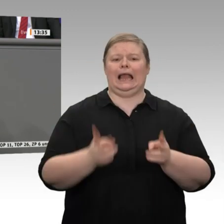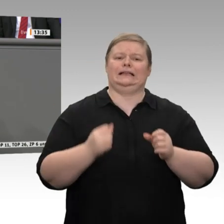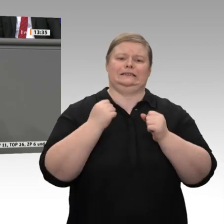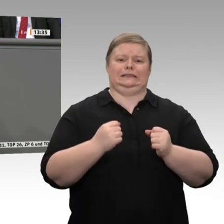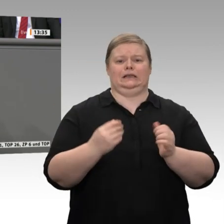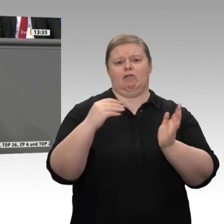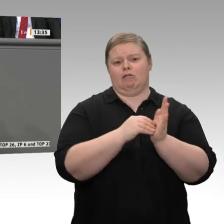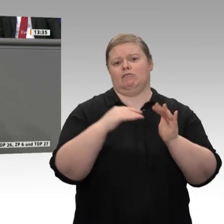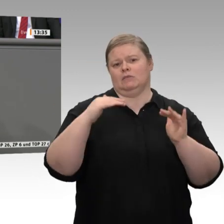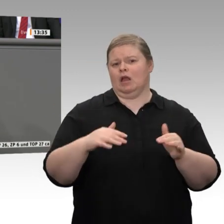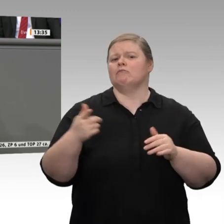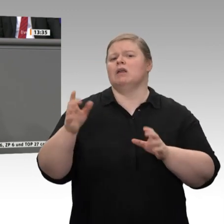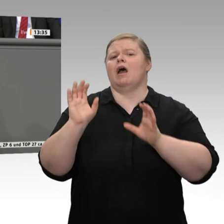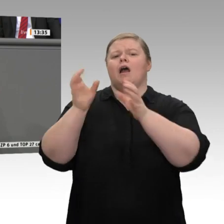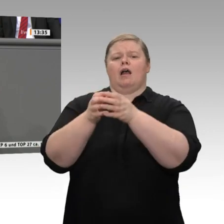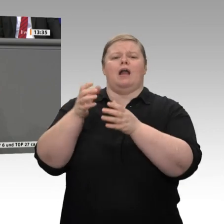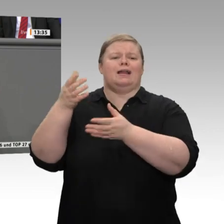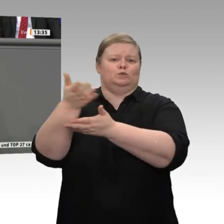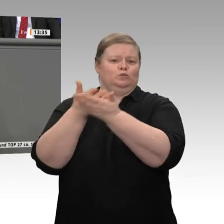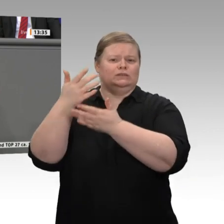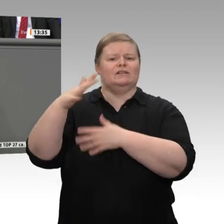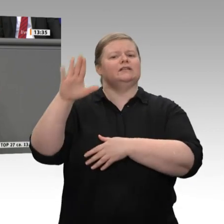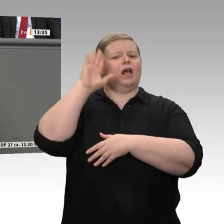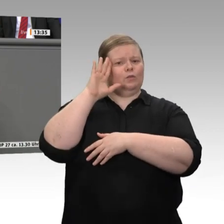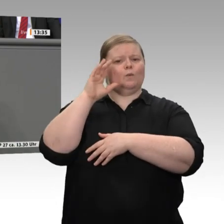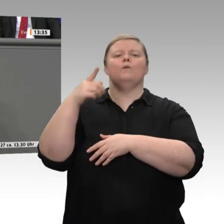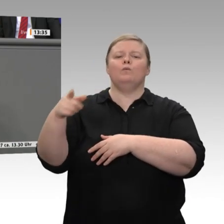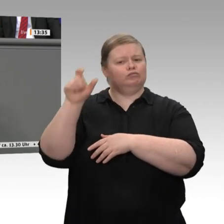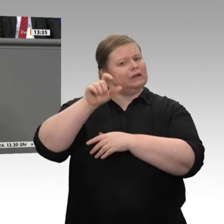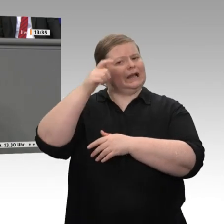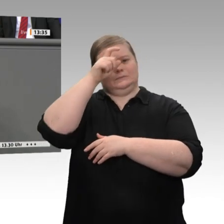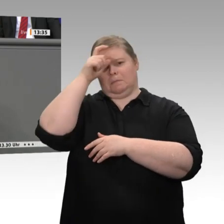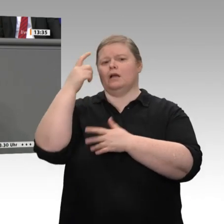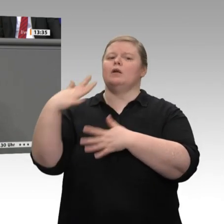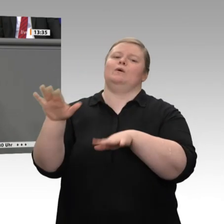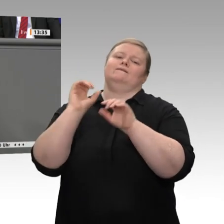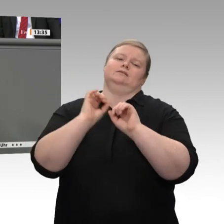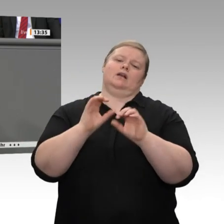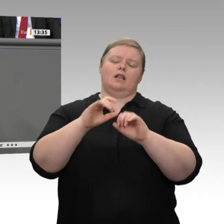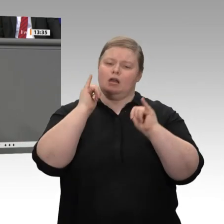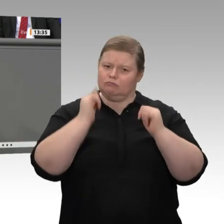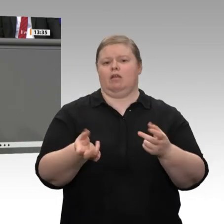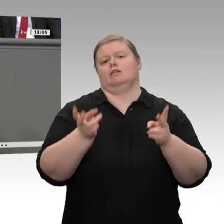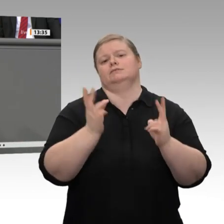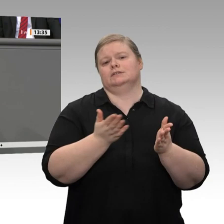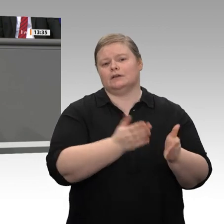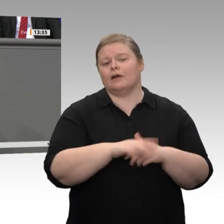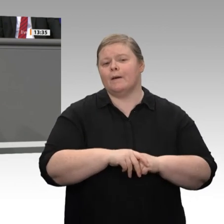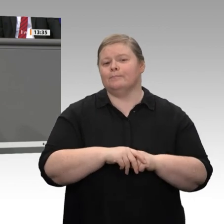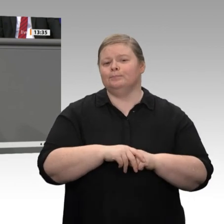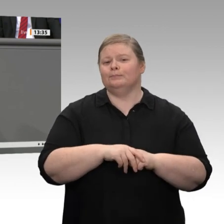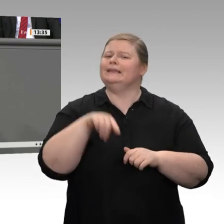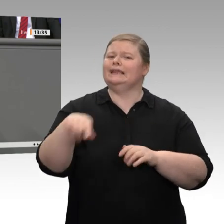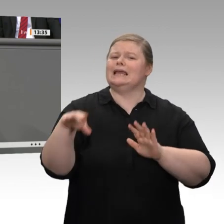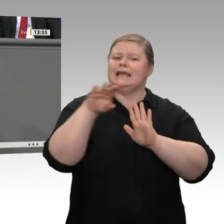ausdrücklich erklärt. Die Regelung, die Sie vorschlagen, schafft nämlich einen neuen auslegungsbedürftigen Rechtsbegriff in